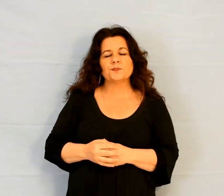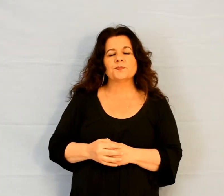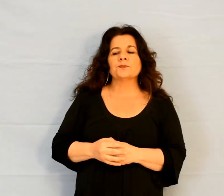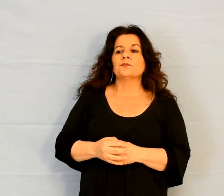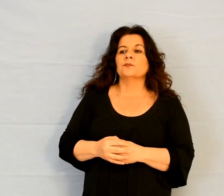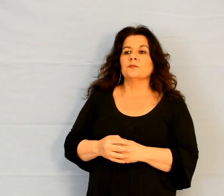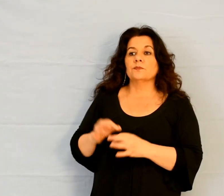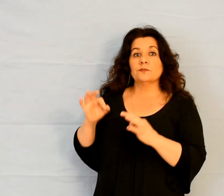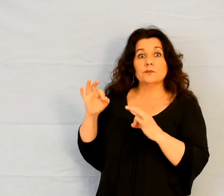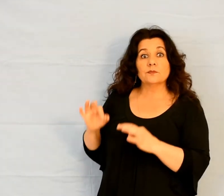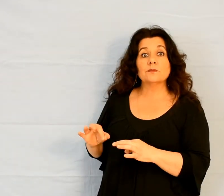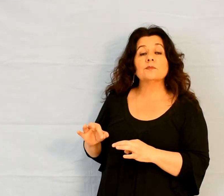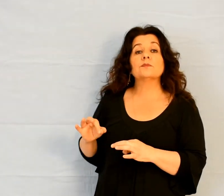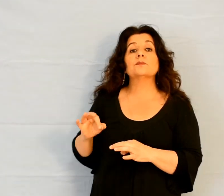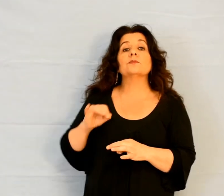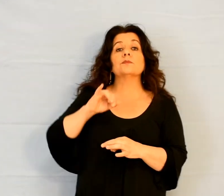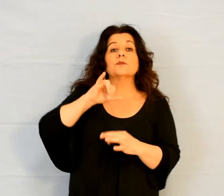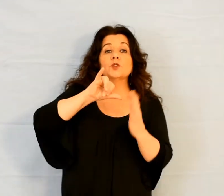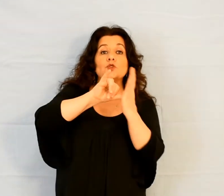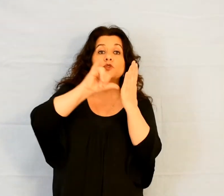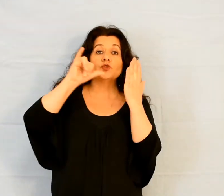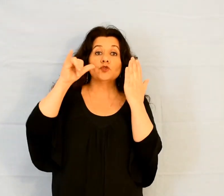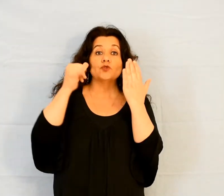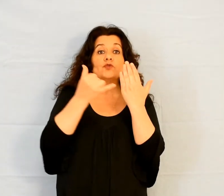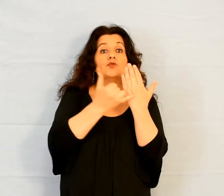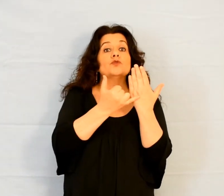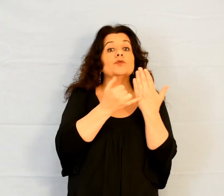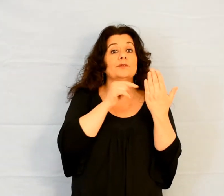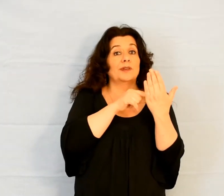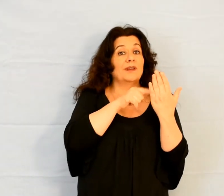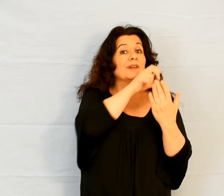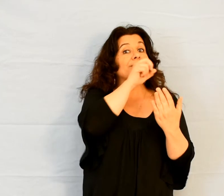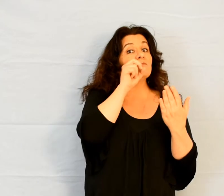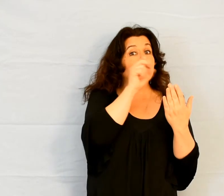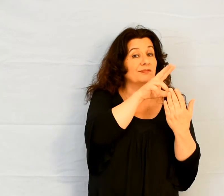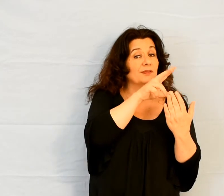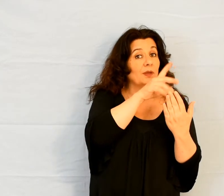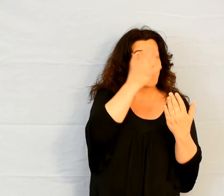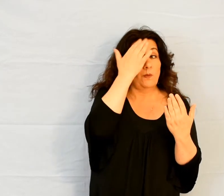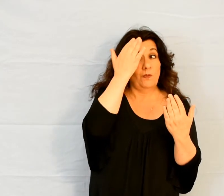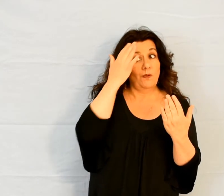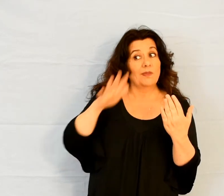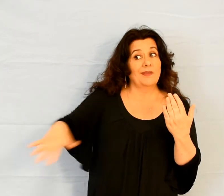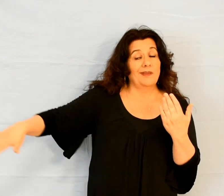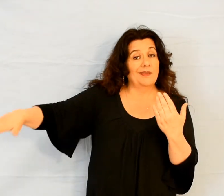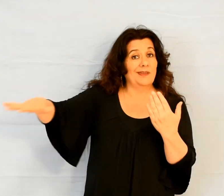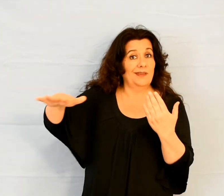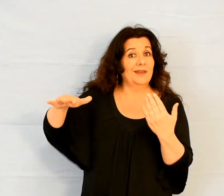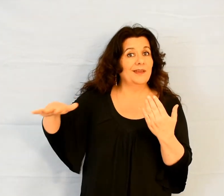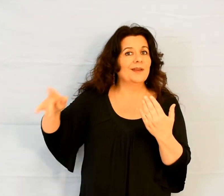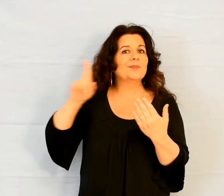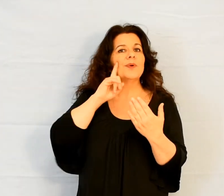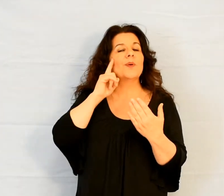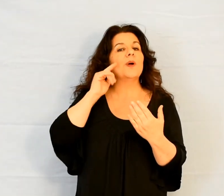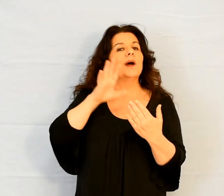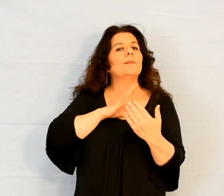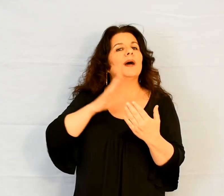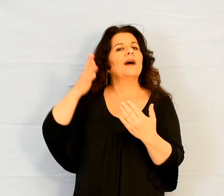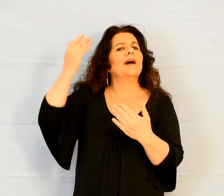Judas, qui le livrait, connaissait l'endroit lui aussi, car Jésus et ses disciples s'y étaient